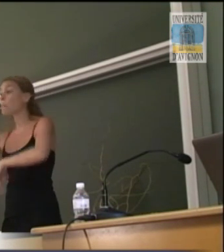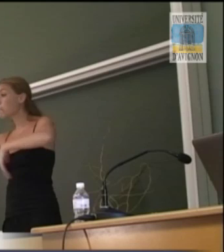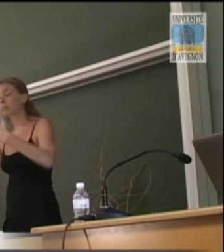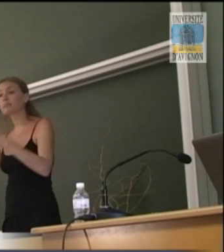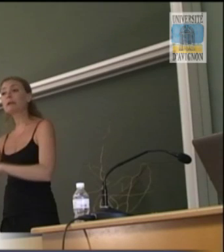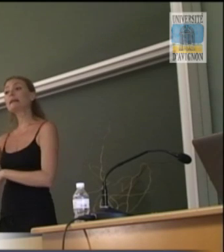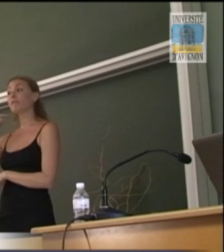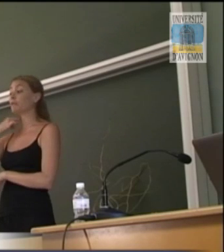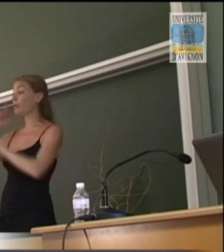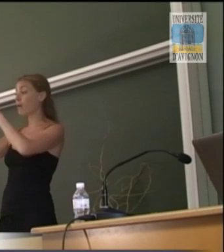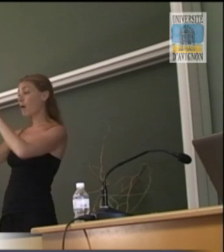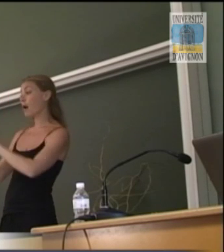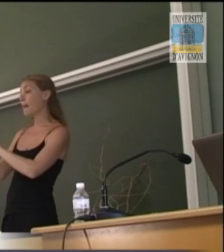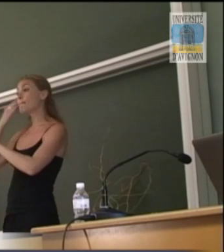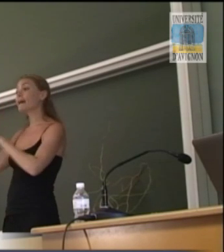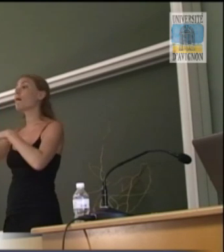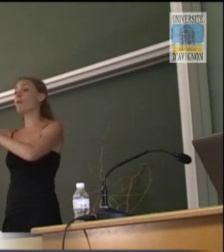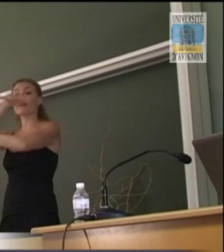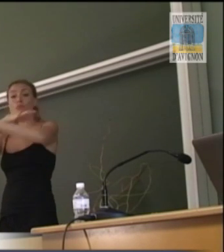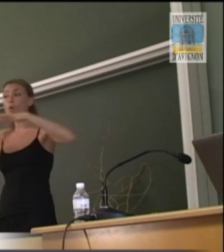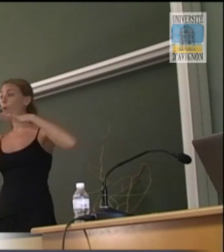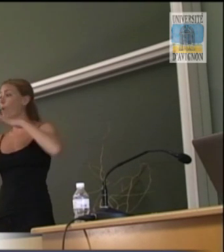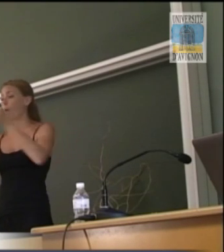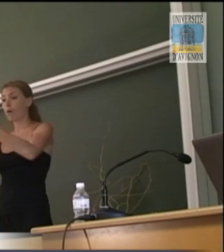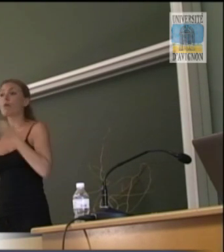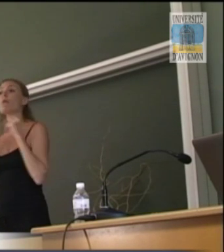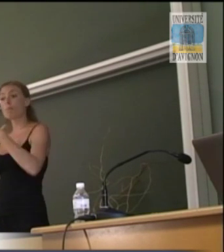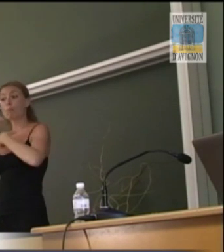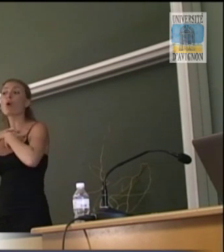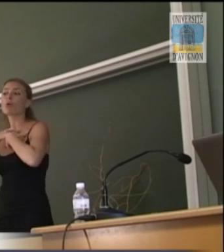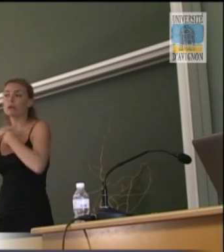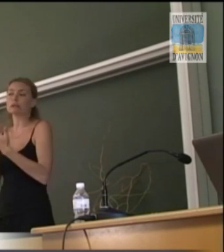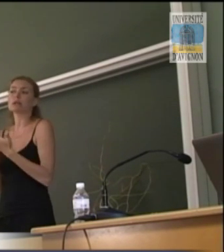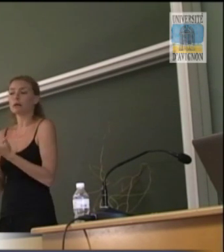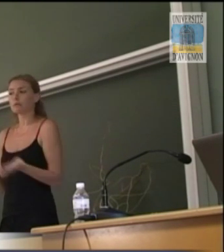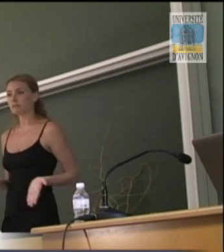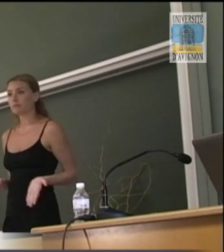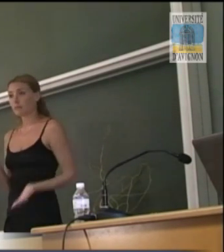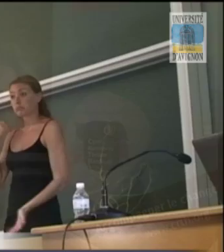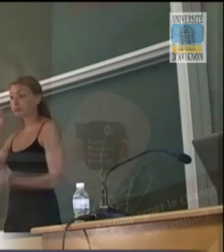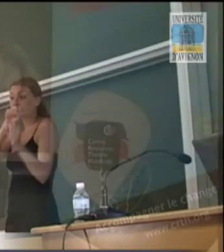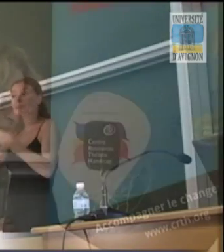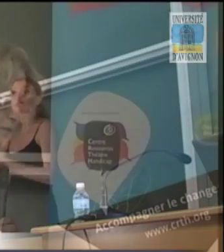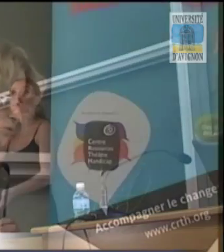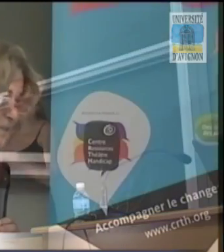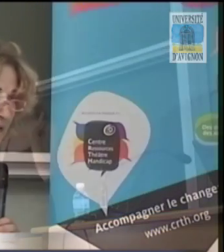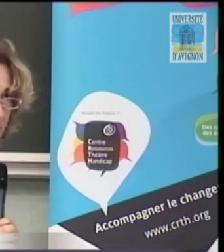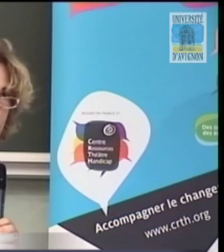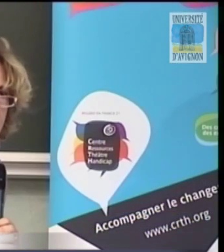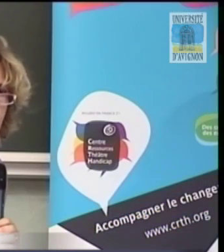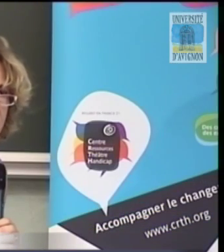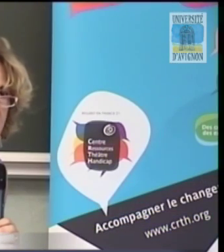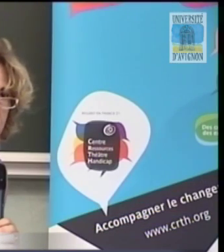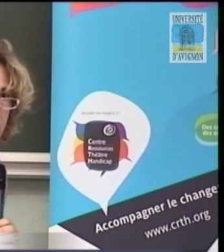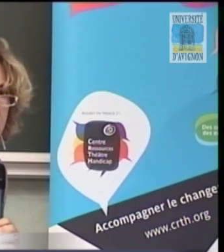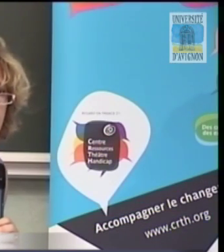se retrouve dans un environnement qui ne lui permet pas d'avancer. Bon, ce ne sont pas les termes tout à fait exacts, mais ça revient à ça. C'est-à-dire que ce n'est pas la personne